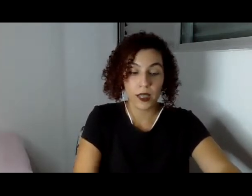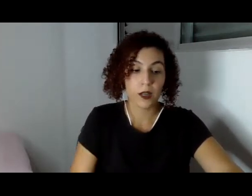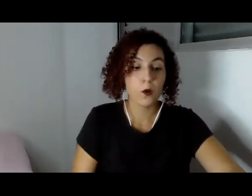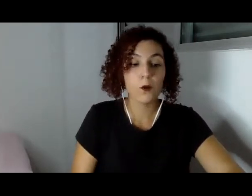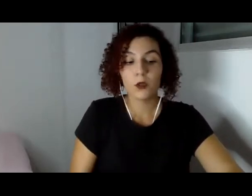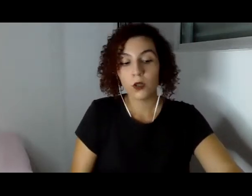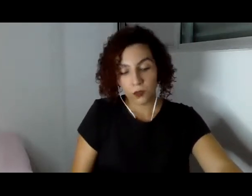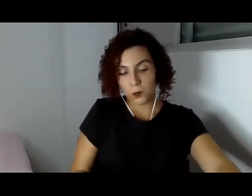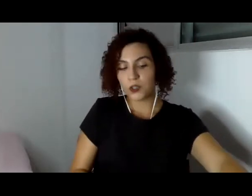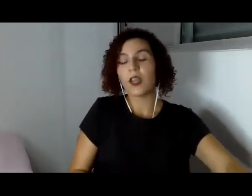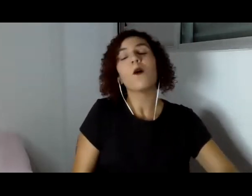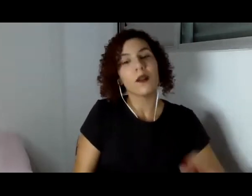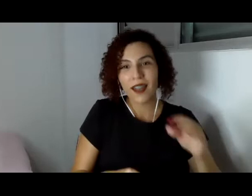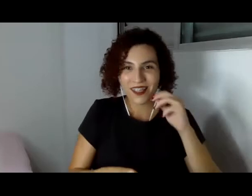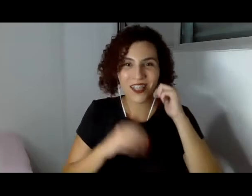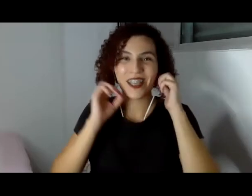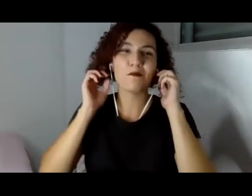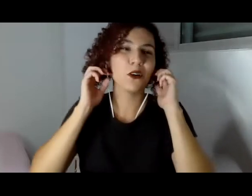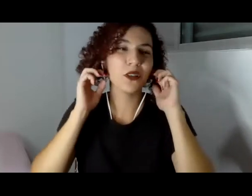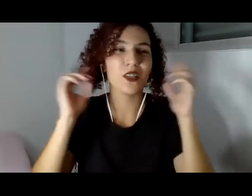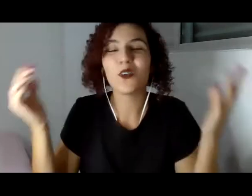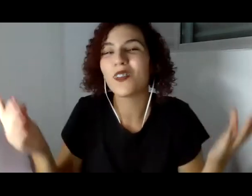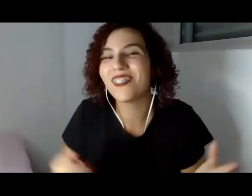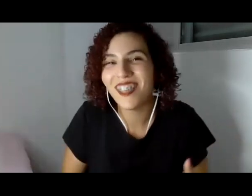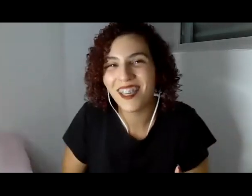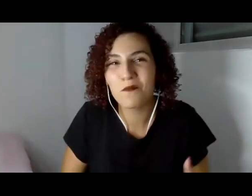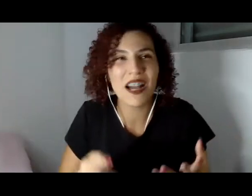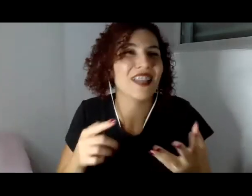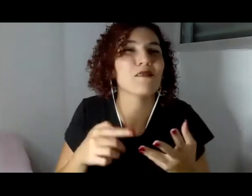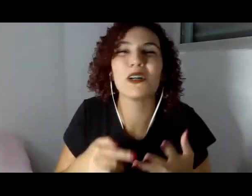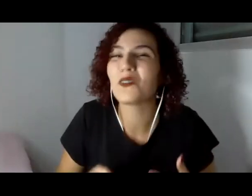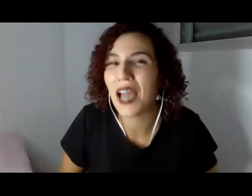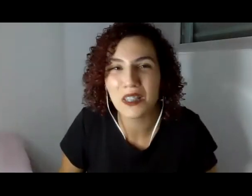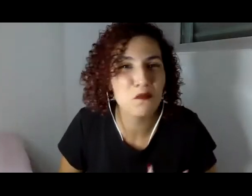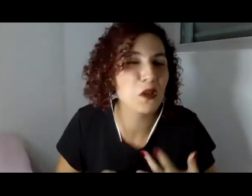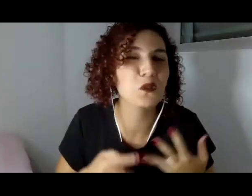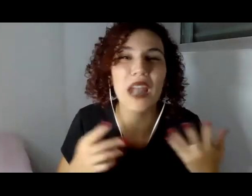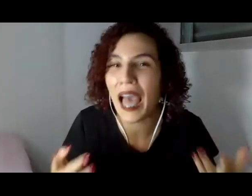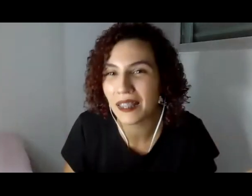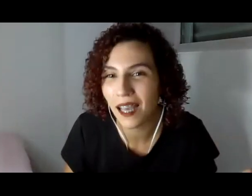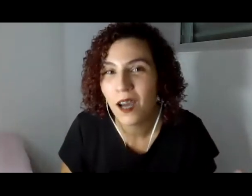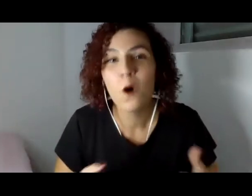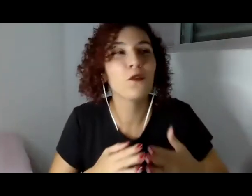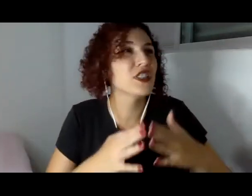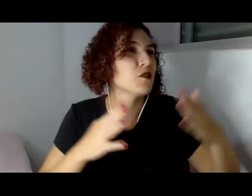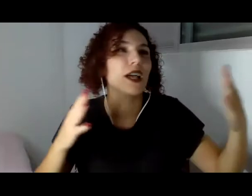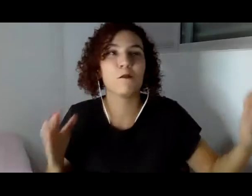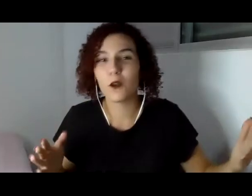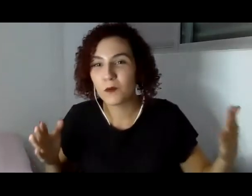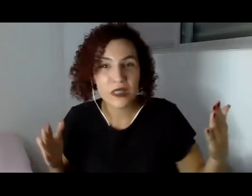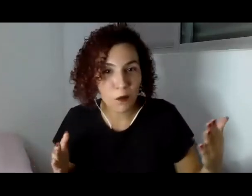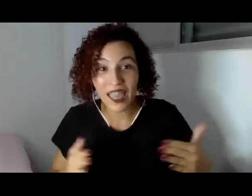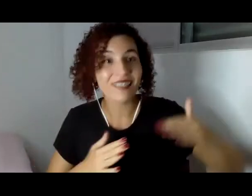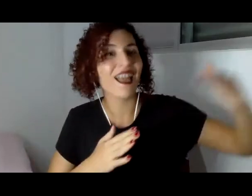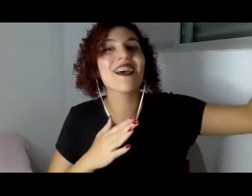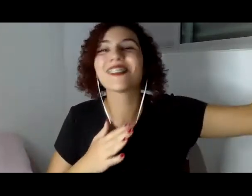fico brincando, como todo filme de terror, né, gente? Ela mora o quê? Sozinha, numa casa abandonada, no meio do nada, o vizinho mais